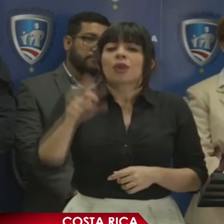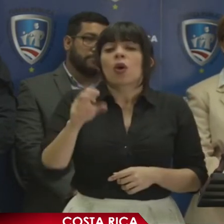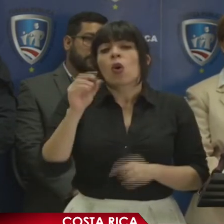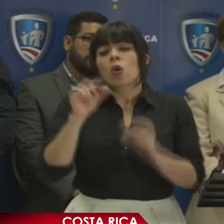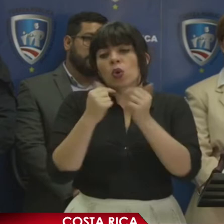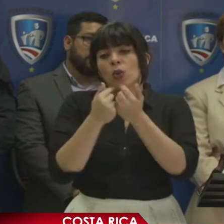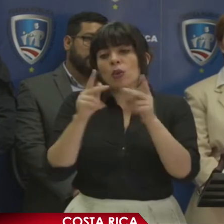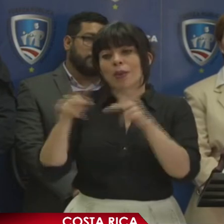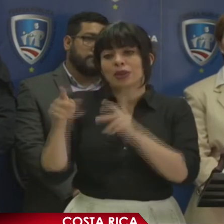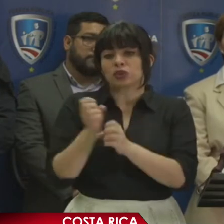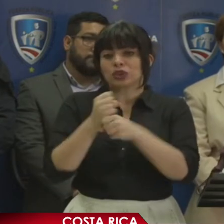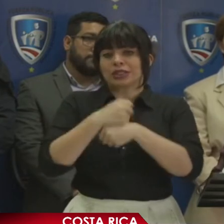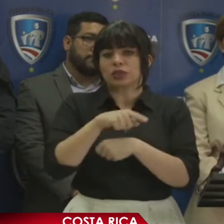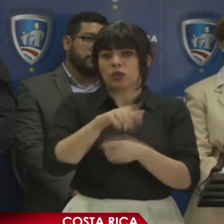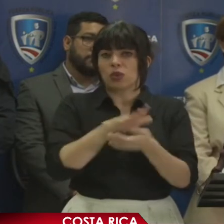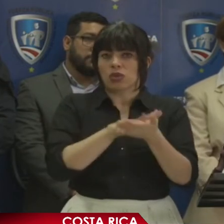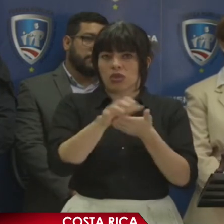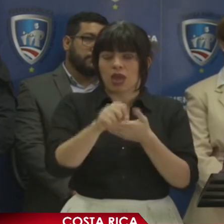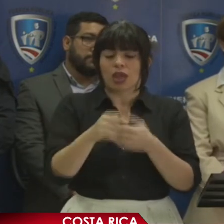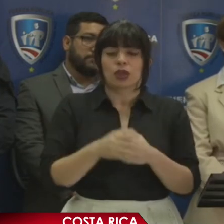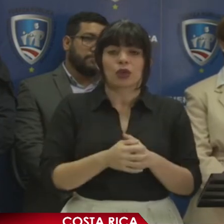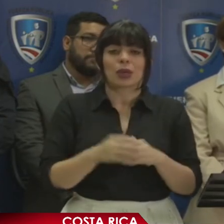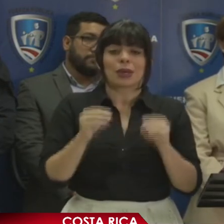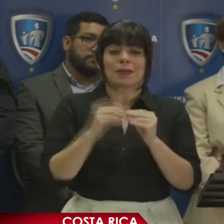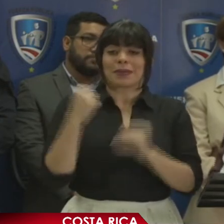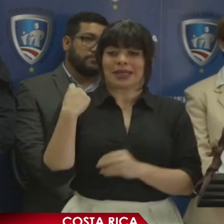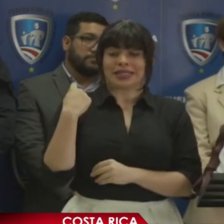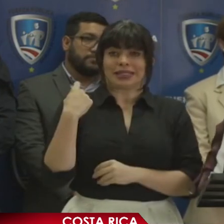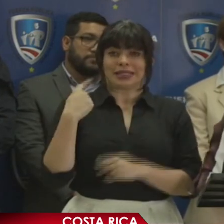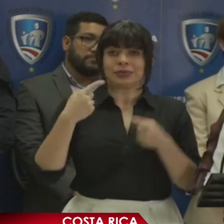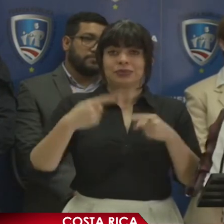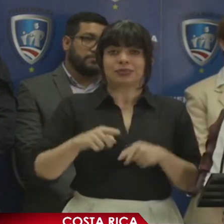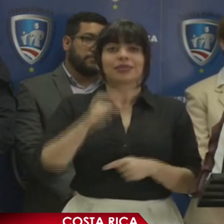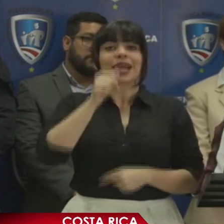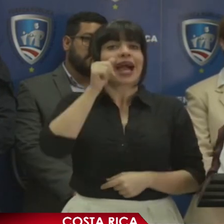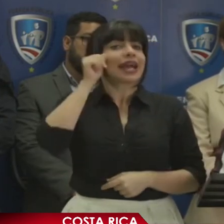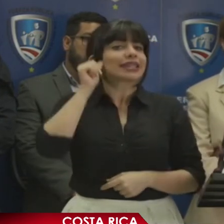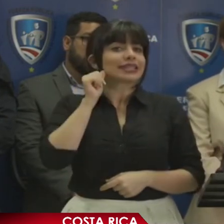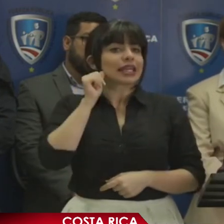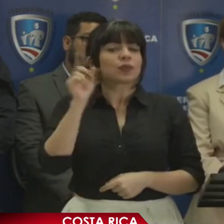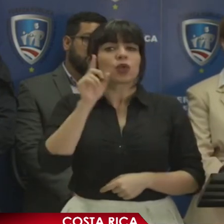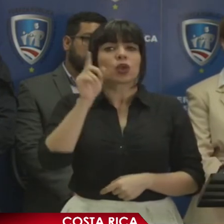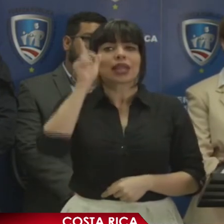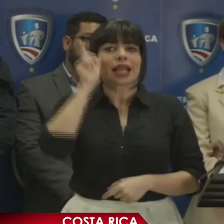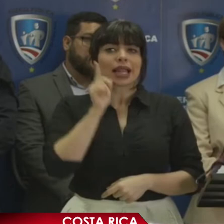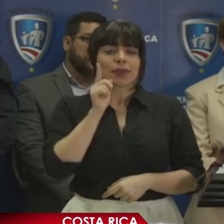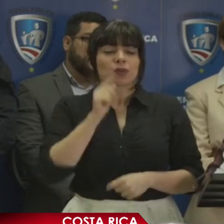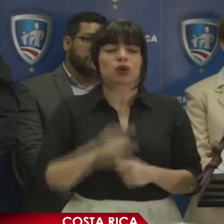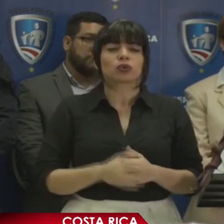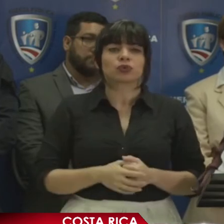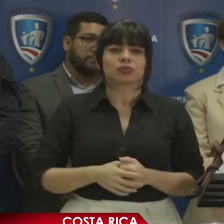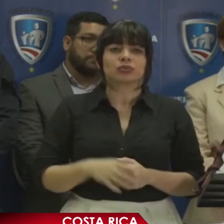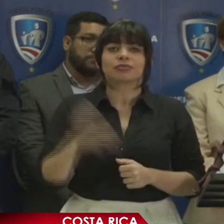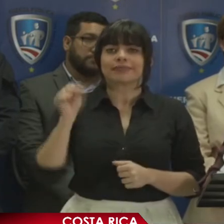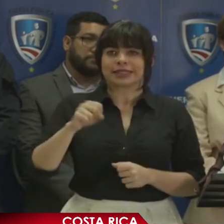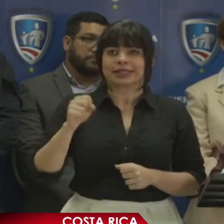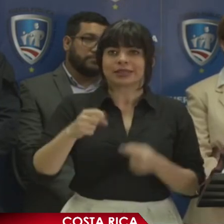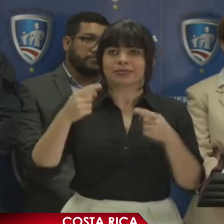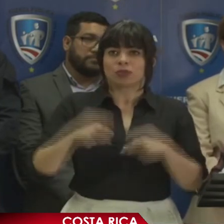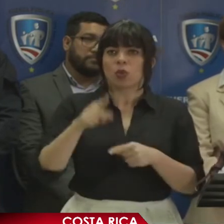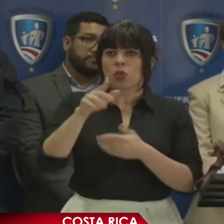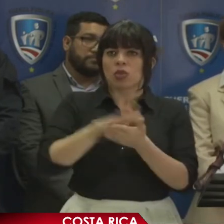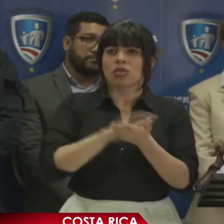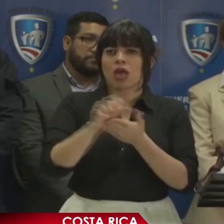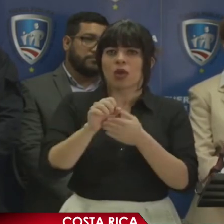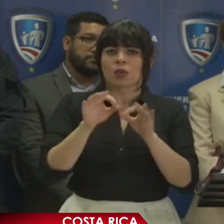causantes del daño y el más reciente se dio el día de ayer en limón en donde sí tuvimos un daño